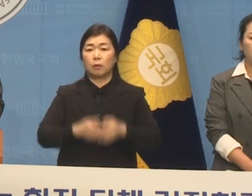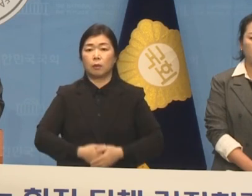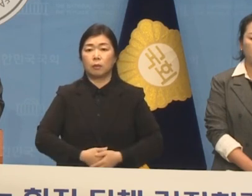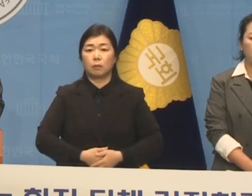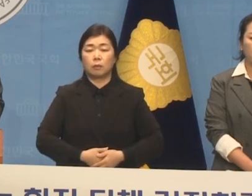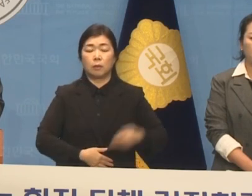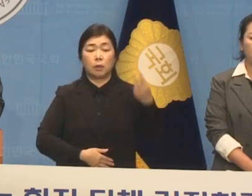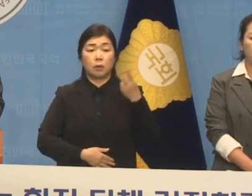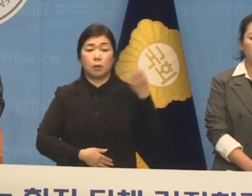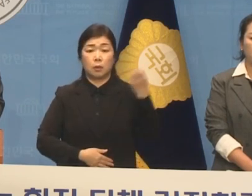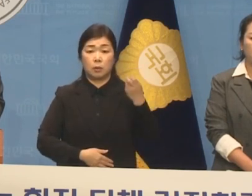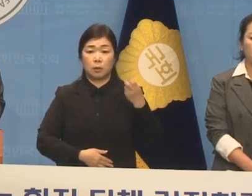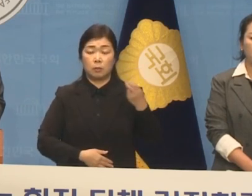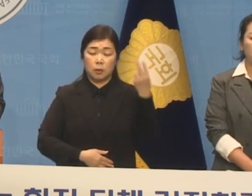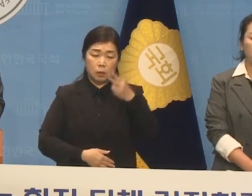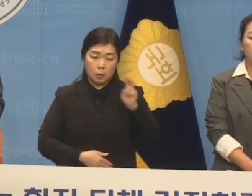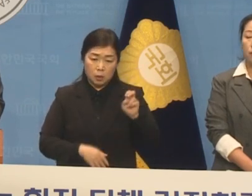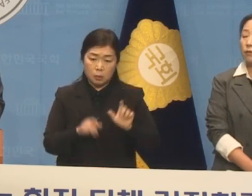2020년